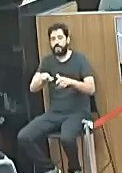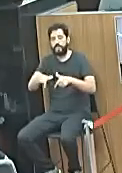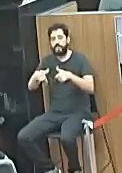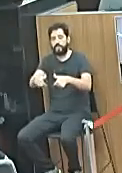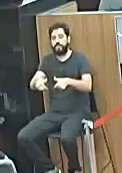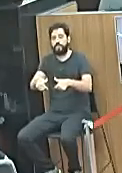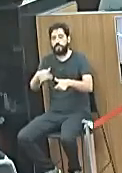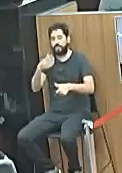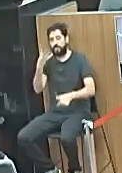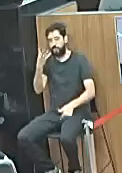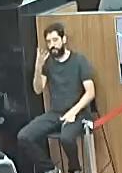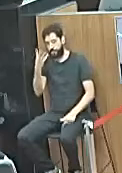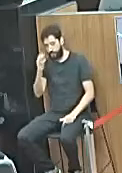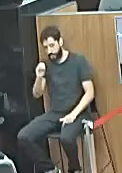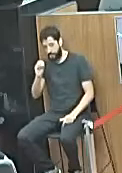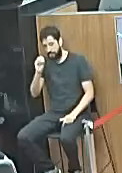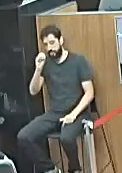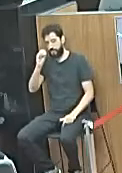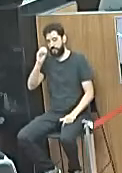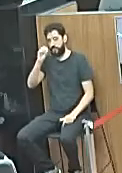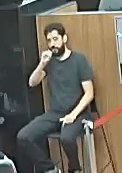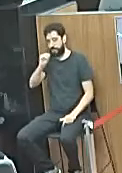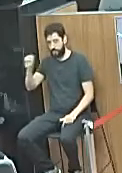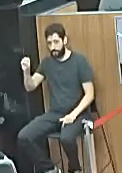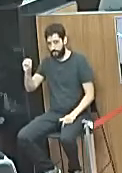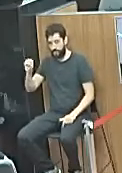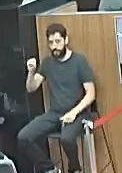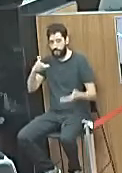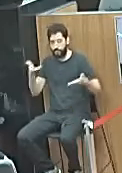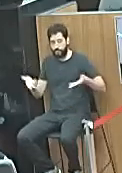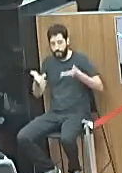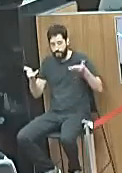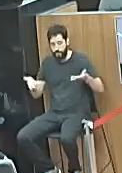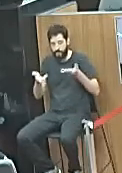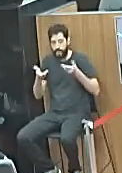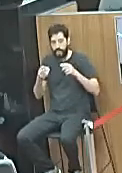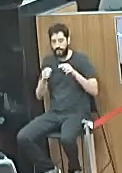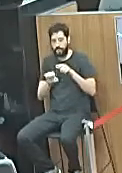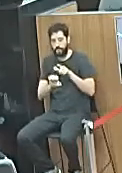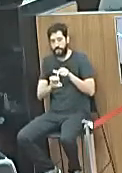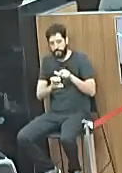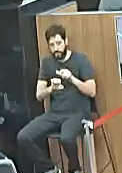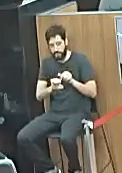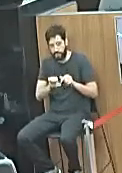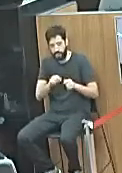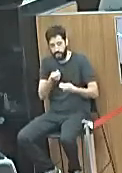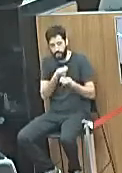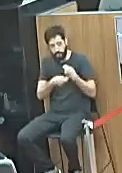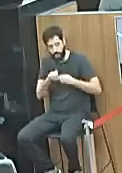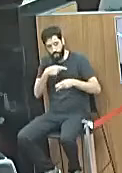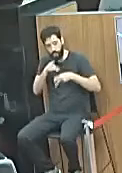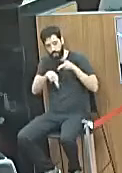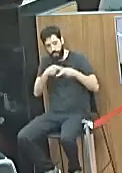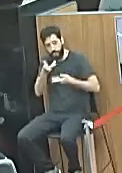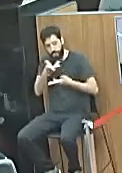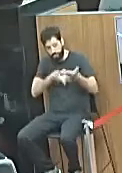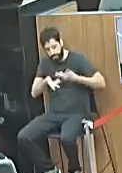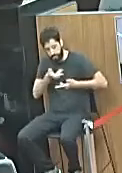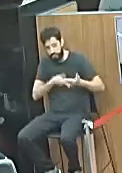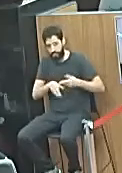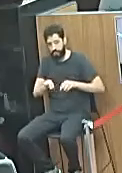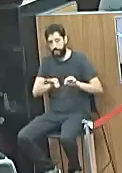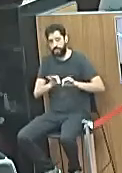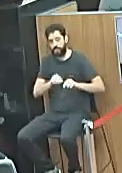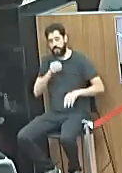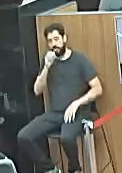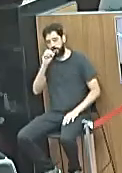40 88 fomento aos empreendimentos de economia popular solidária do programa